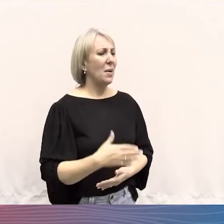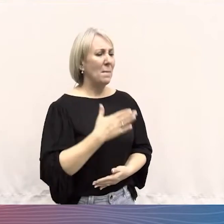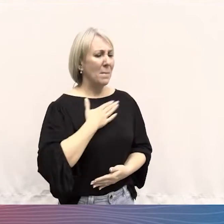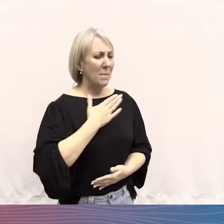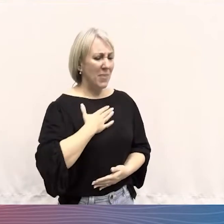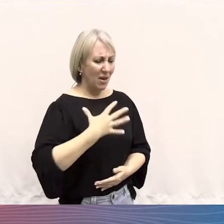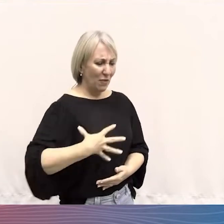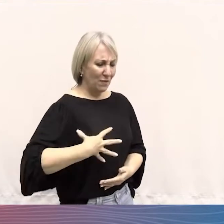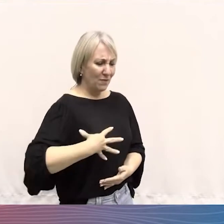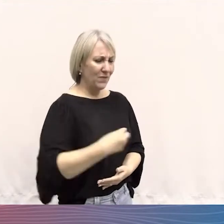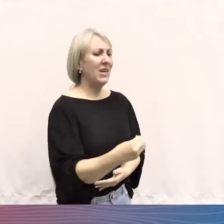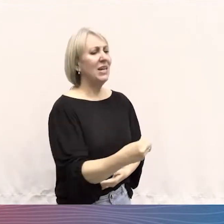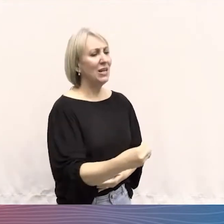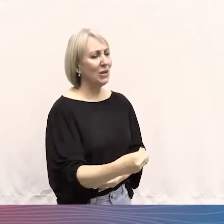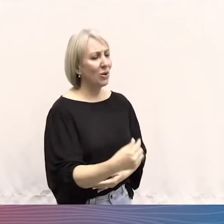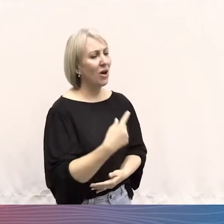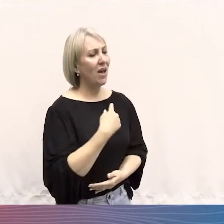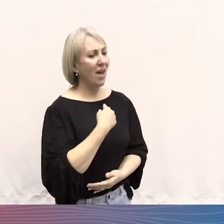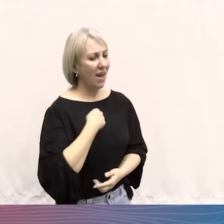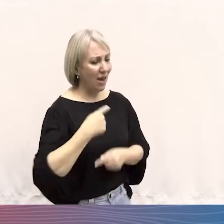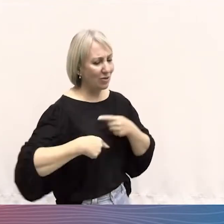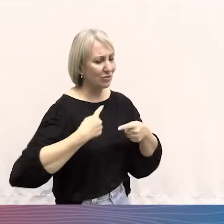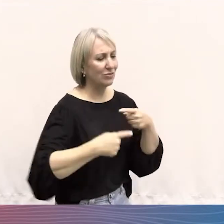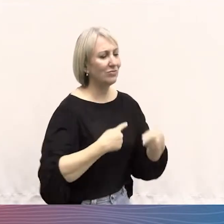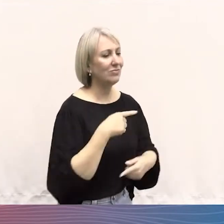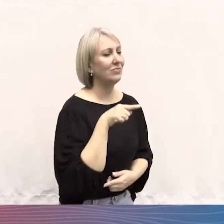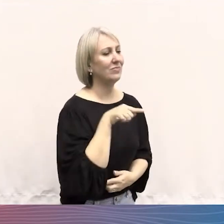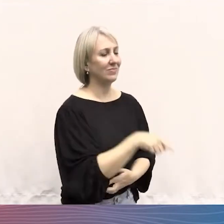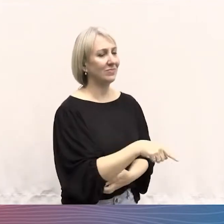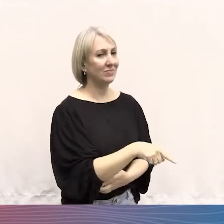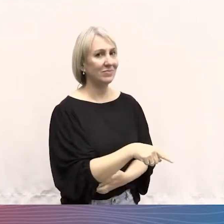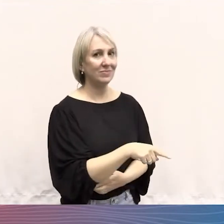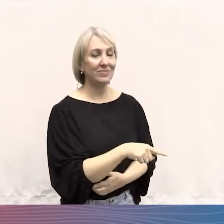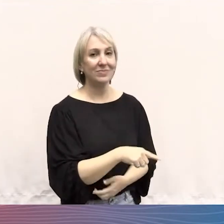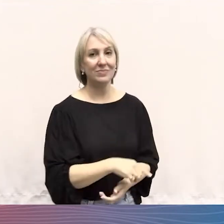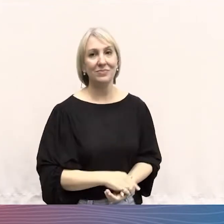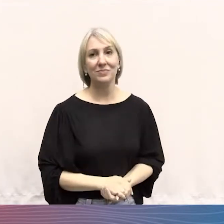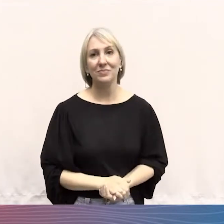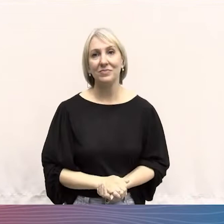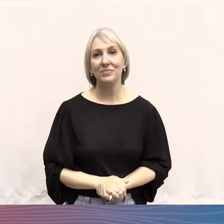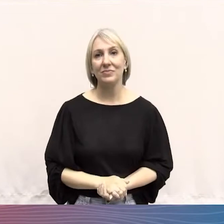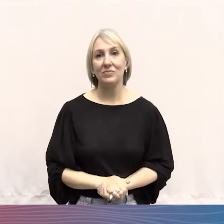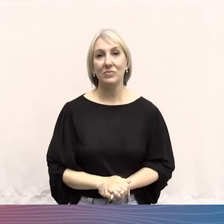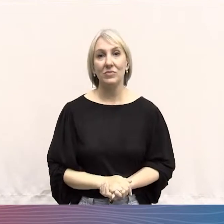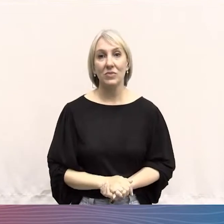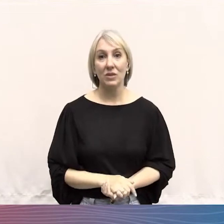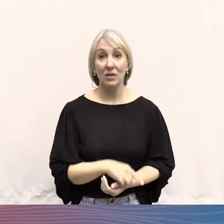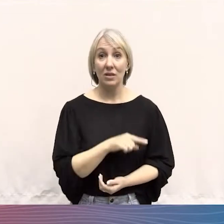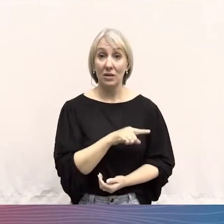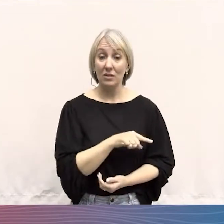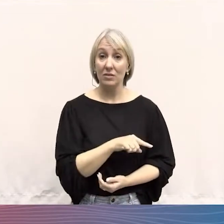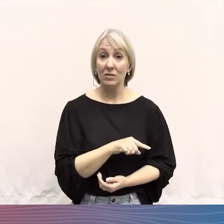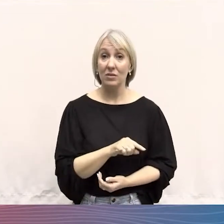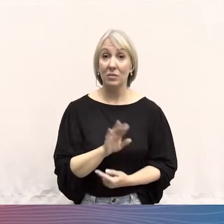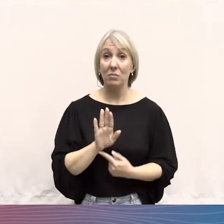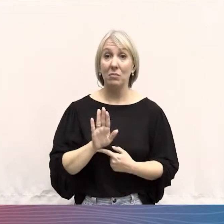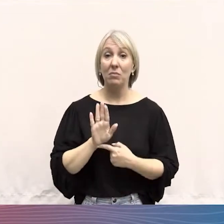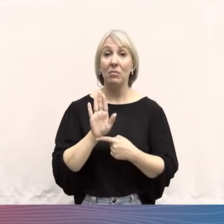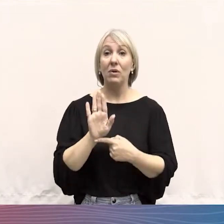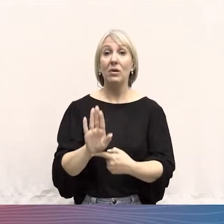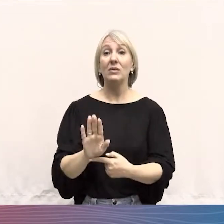e hoje te gerei. Essa daqui é uma menção